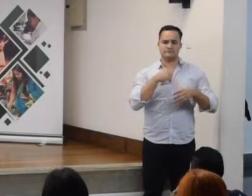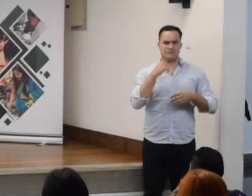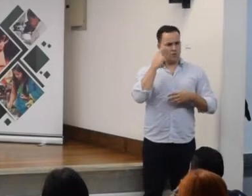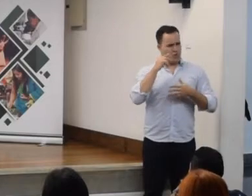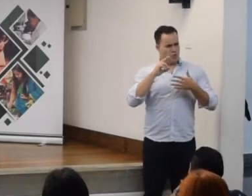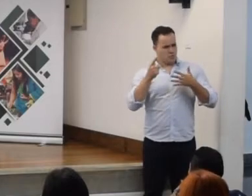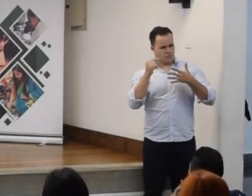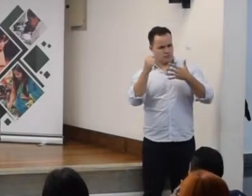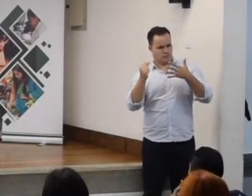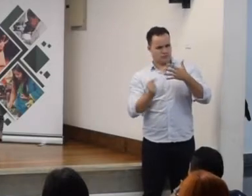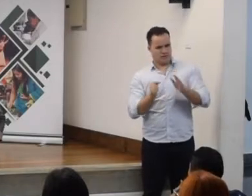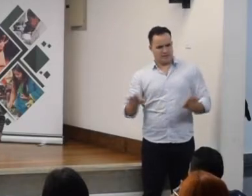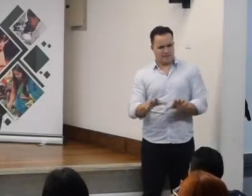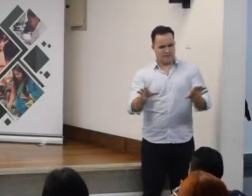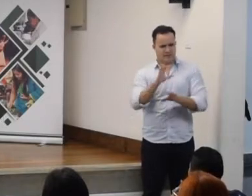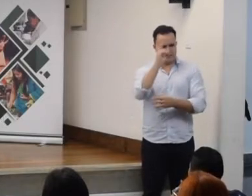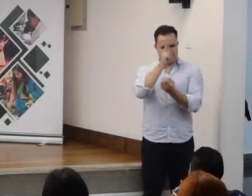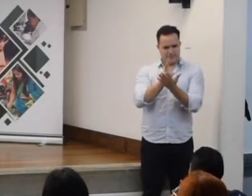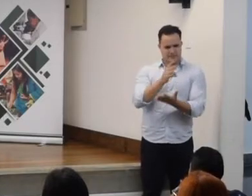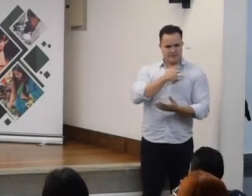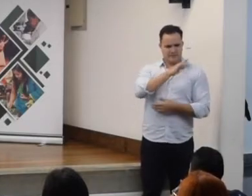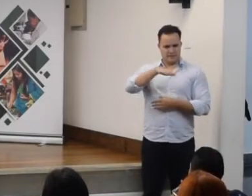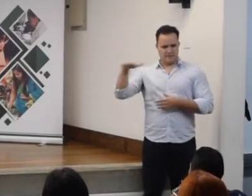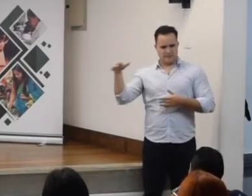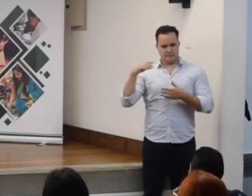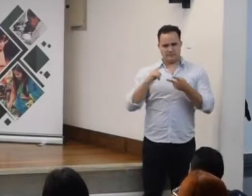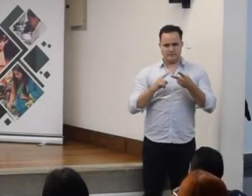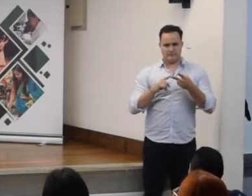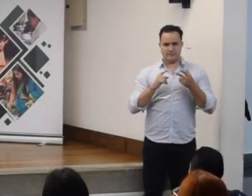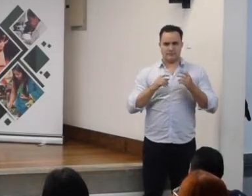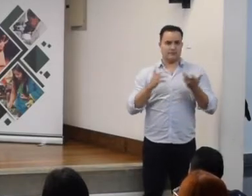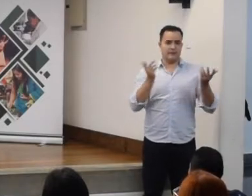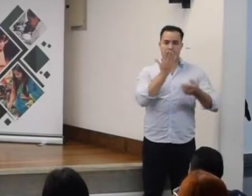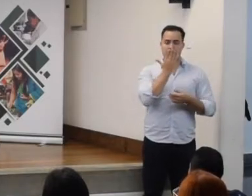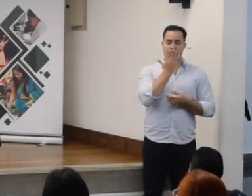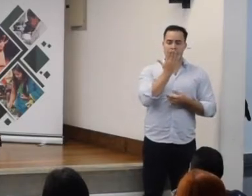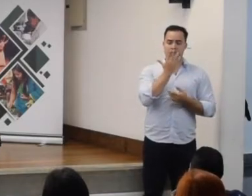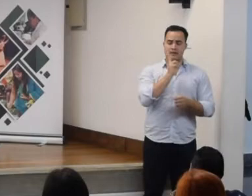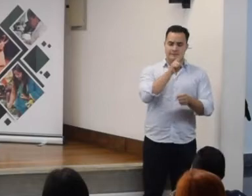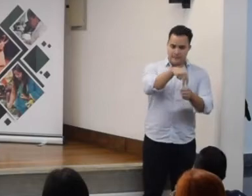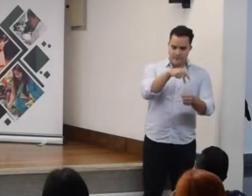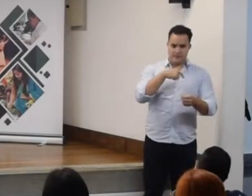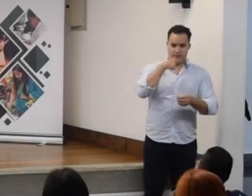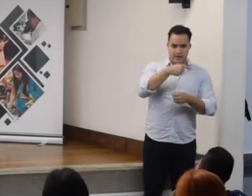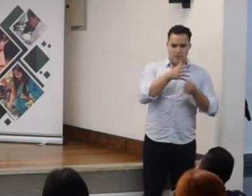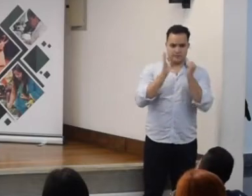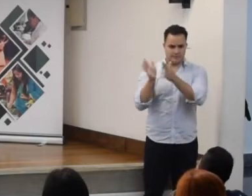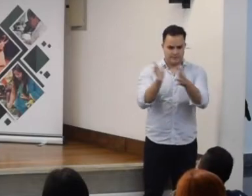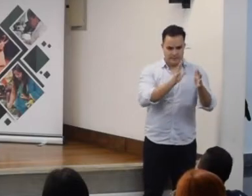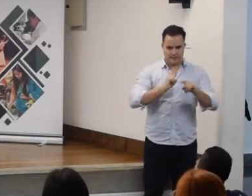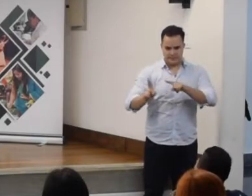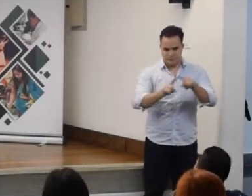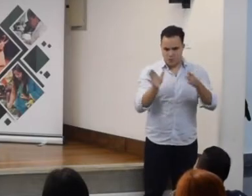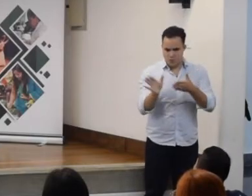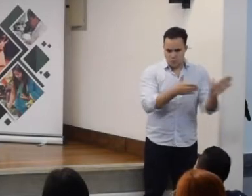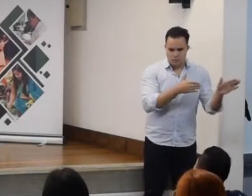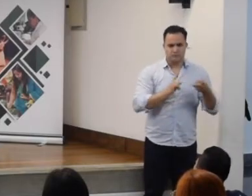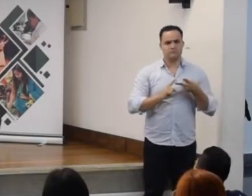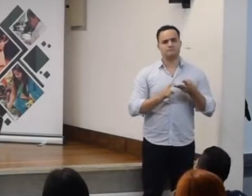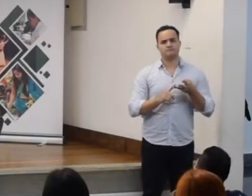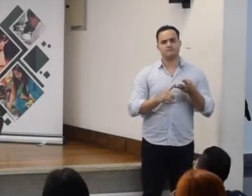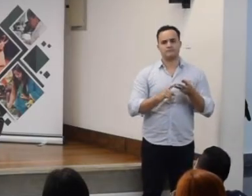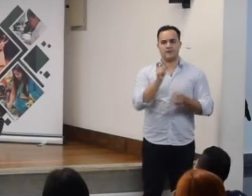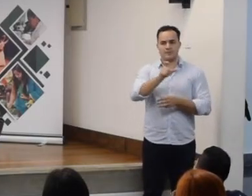que tenemos en el marco de UDA Diversa, de la enseñanza de las lenguas nativas, del acompañamiento que hacemos a los